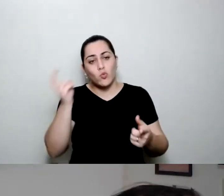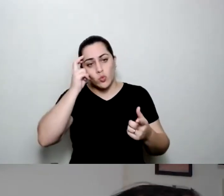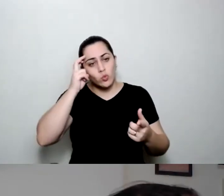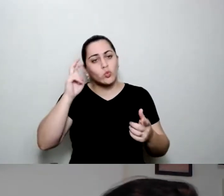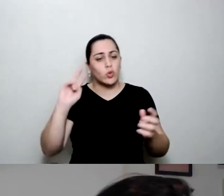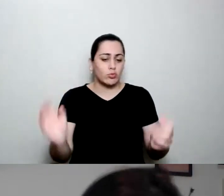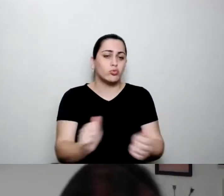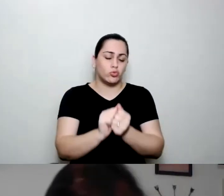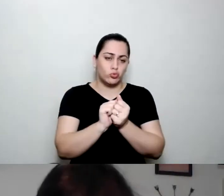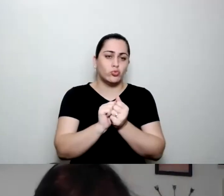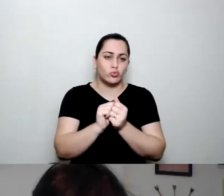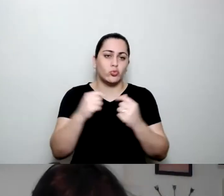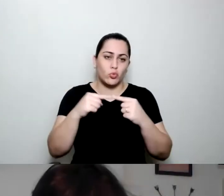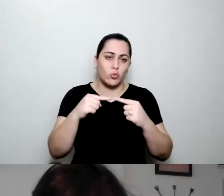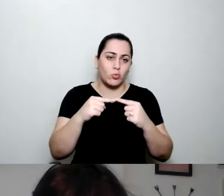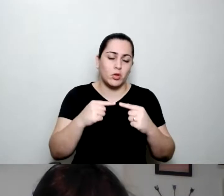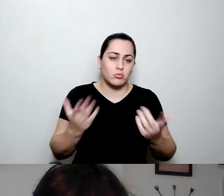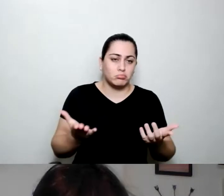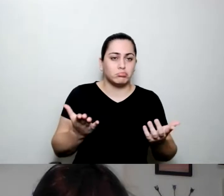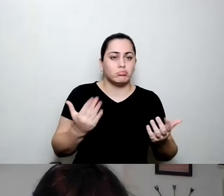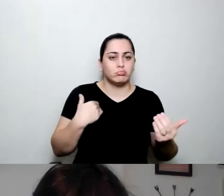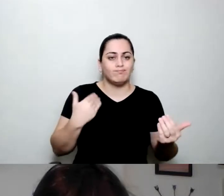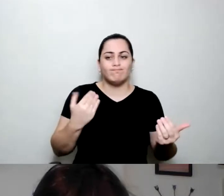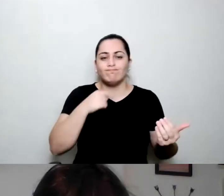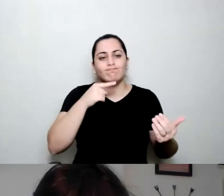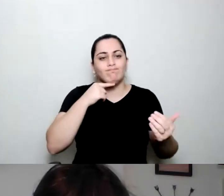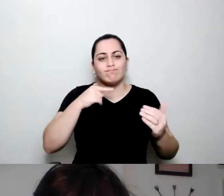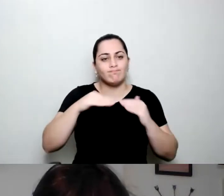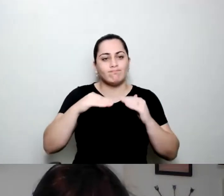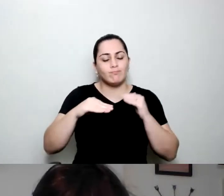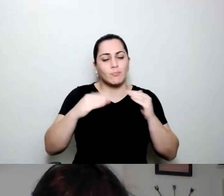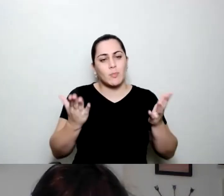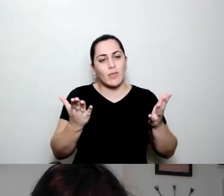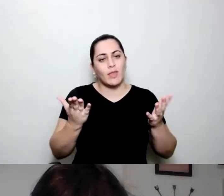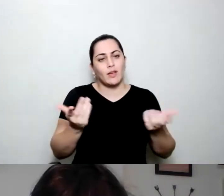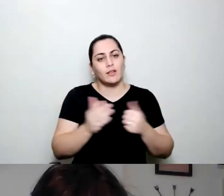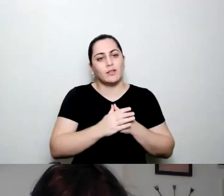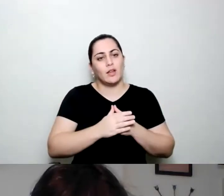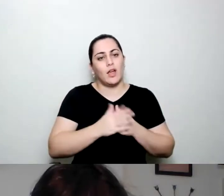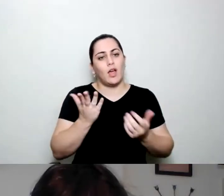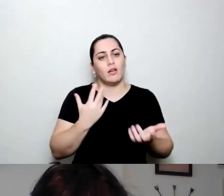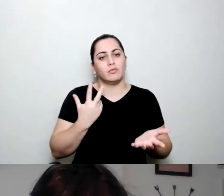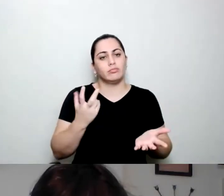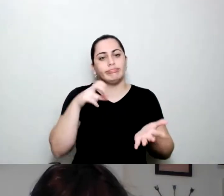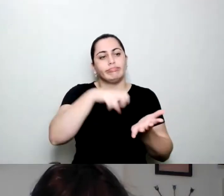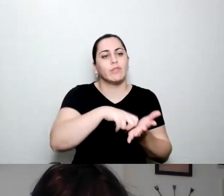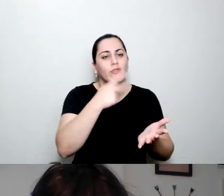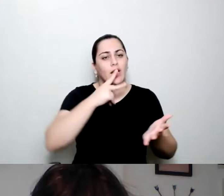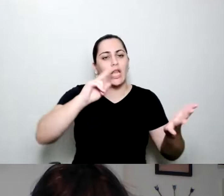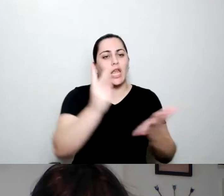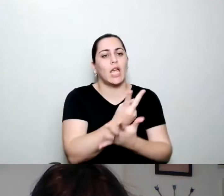andam juntas. Assim. Então, é isso daí, é incompatível uma atitude de condenação da